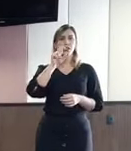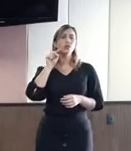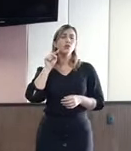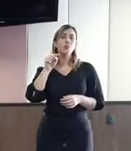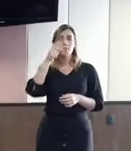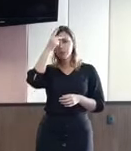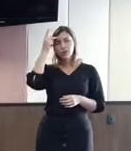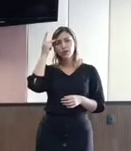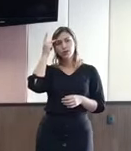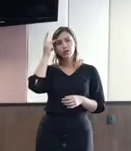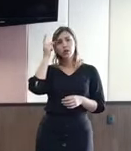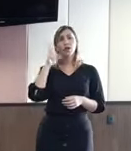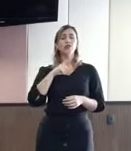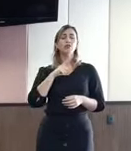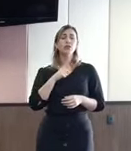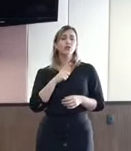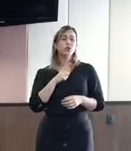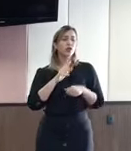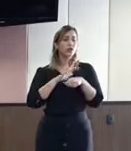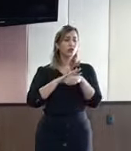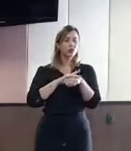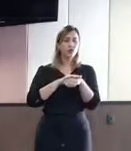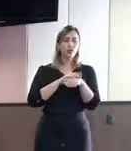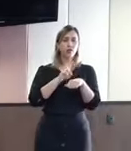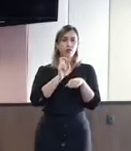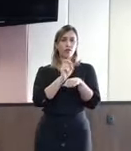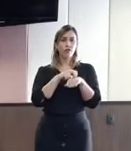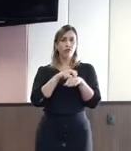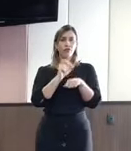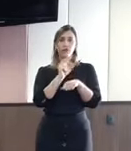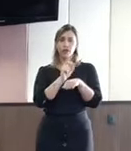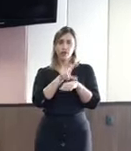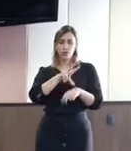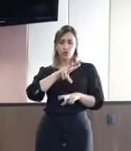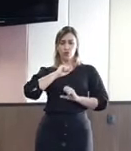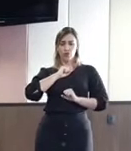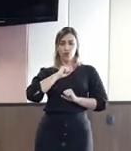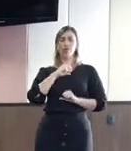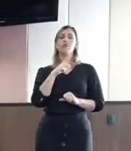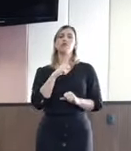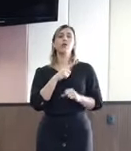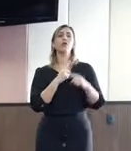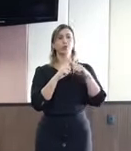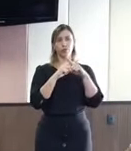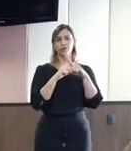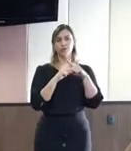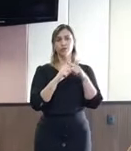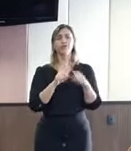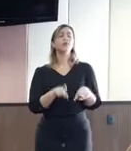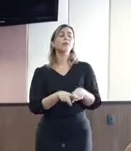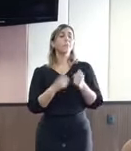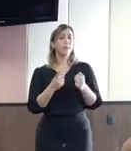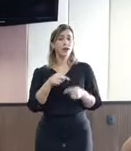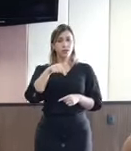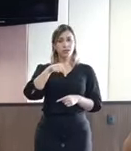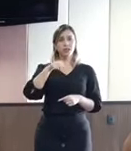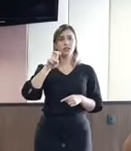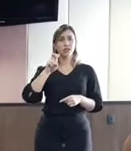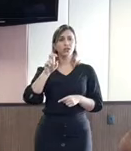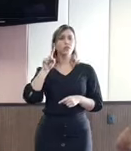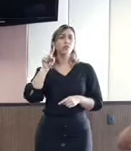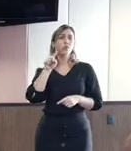chama infectado, assim, pessoal, são aquelas pessoas que fizeram o teste e foi positivo. Então, vejam só, essas 75 mil pessoas que foram